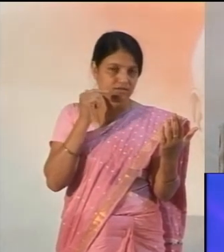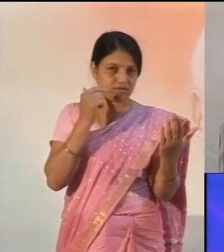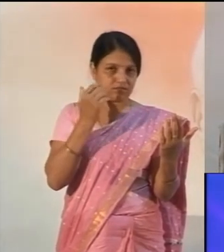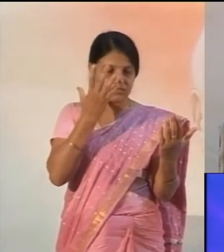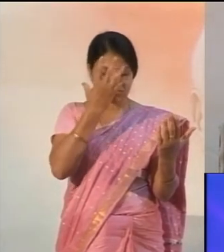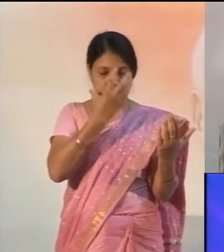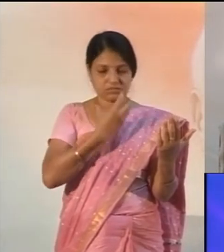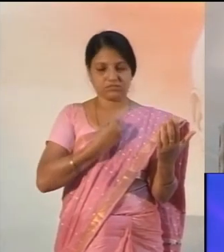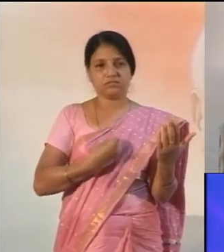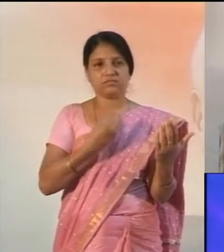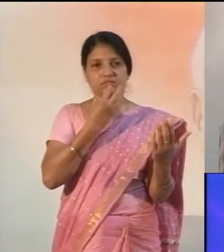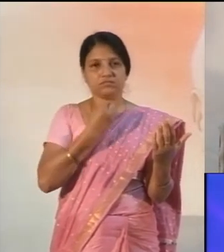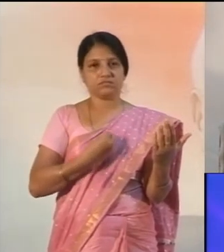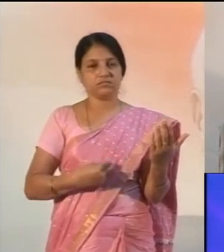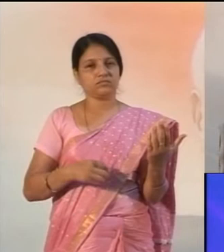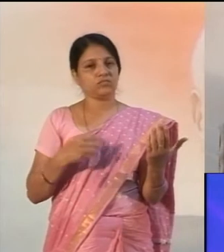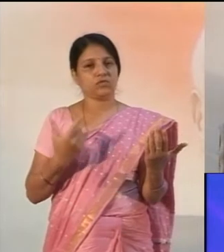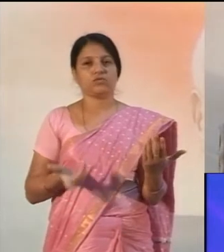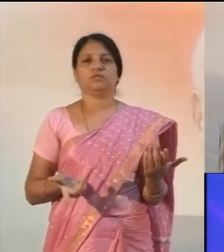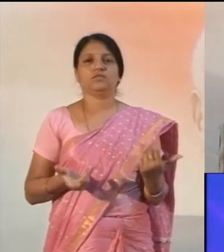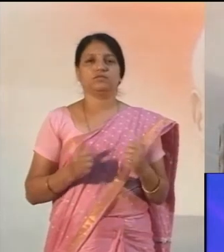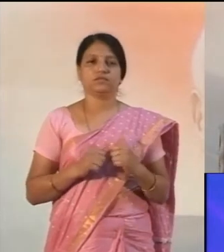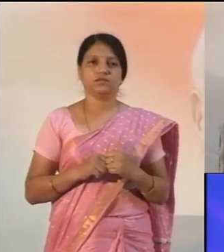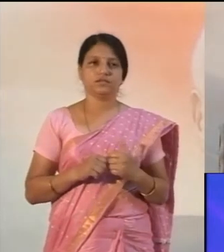बच्ची बहुत उदास हो गई